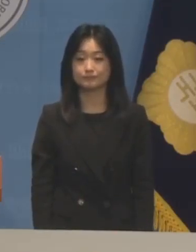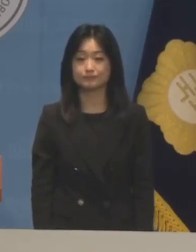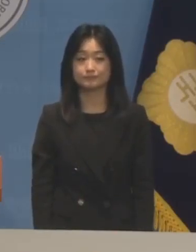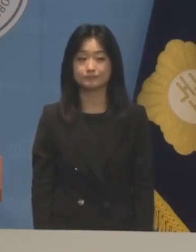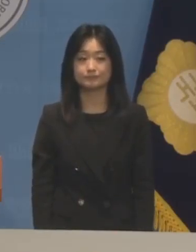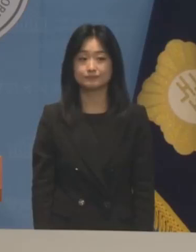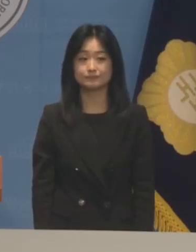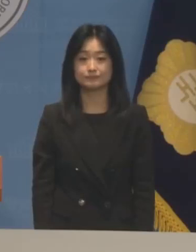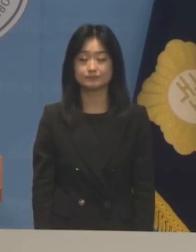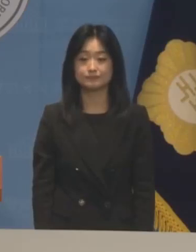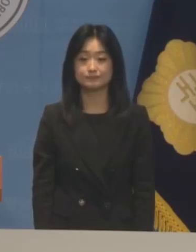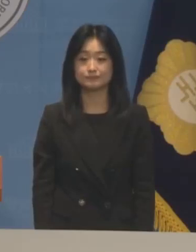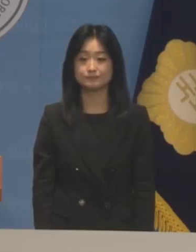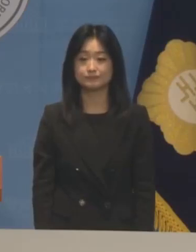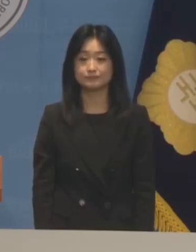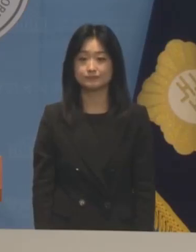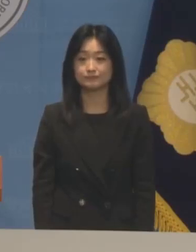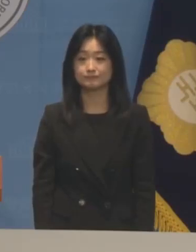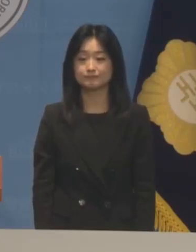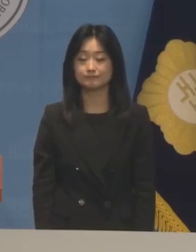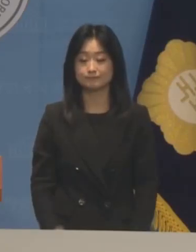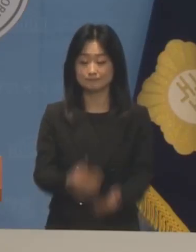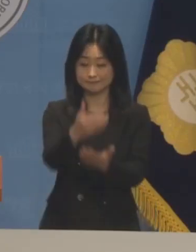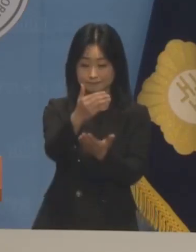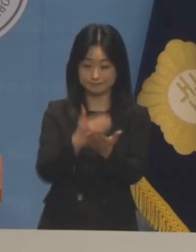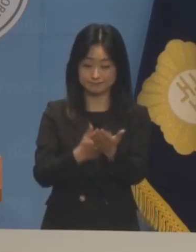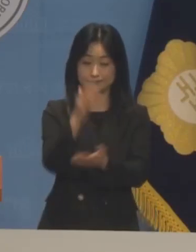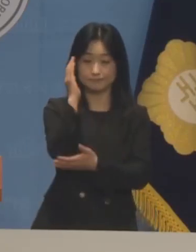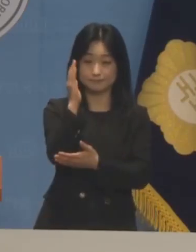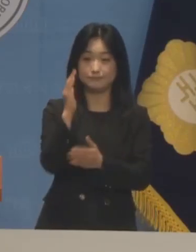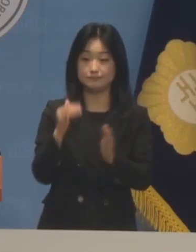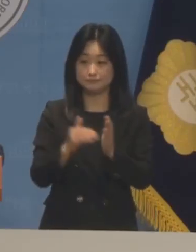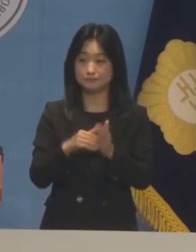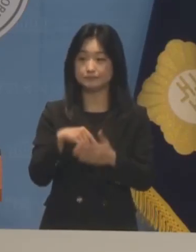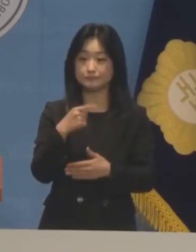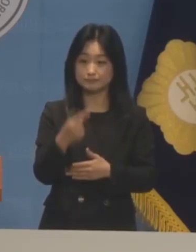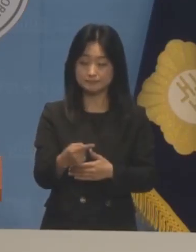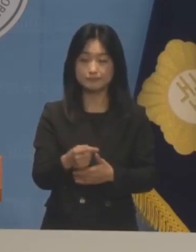저희 그 단체에서 기자회견문을 낭독하고